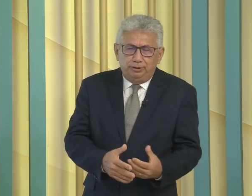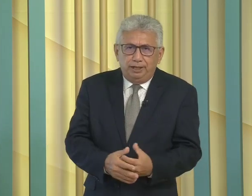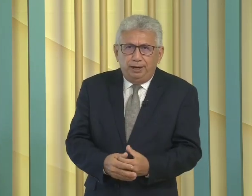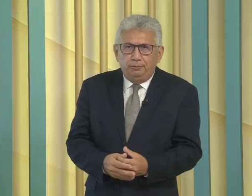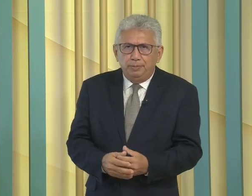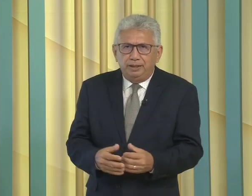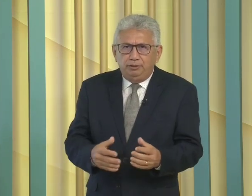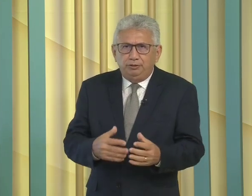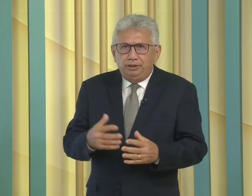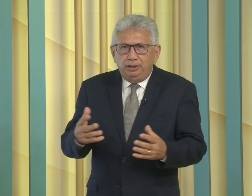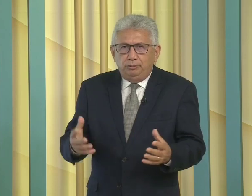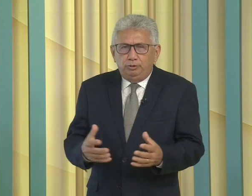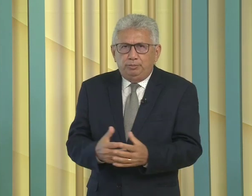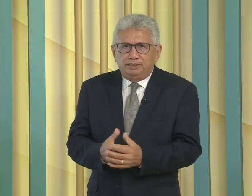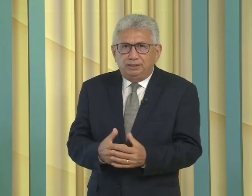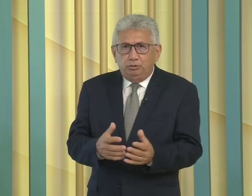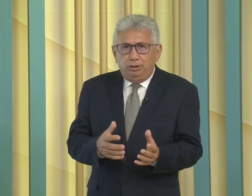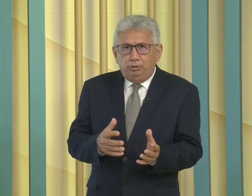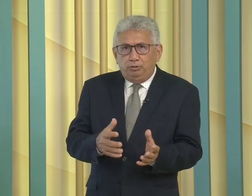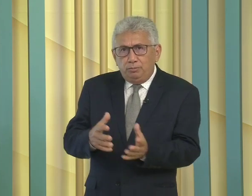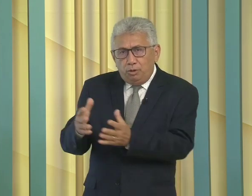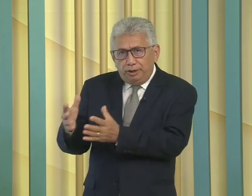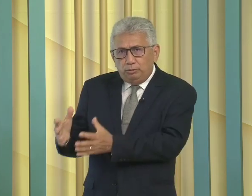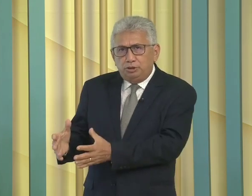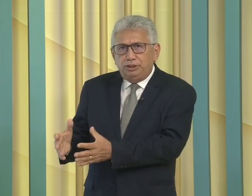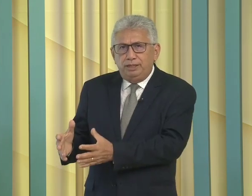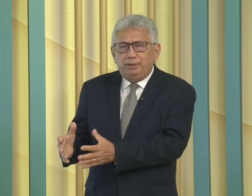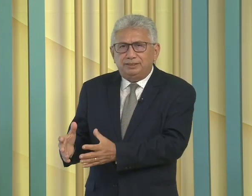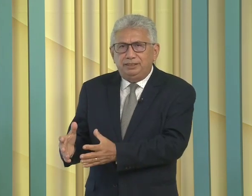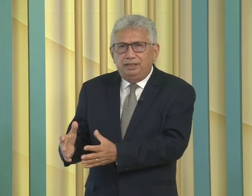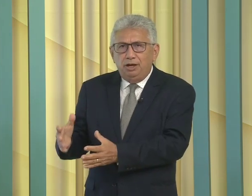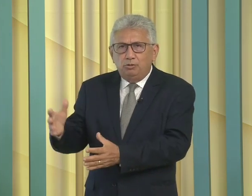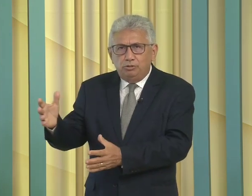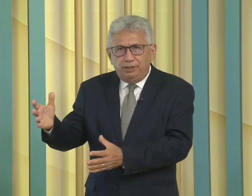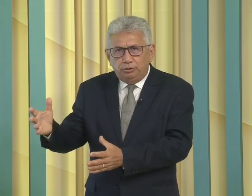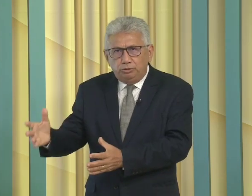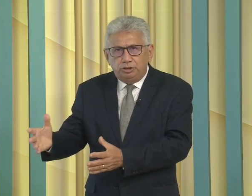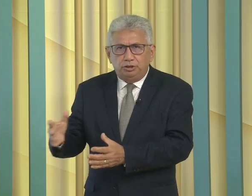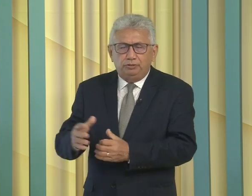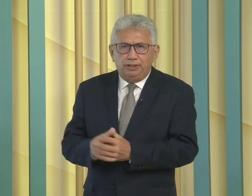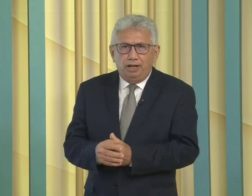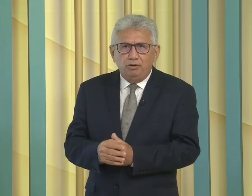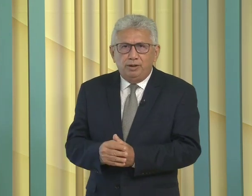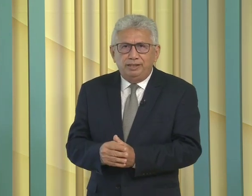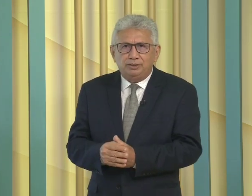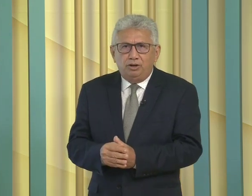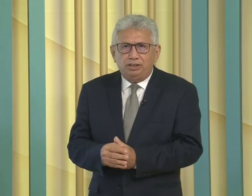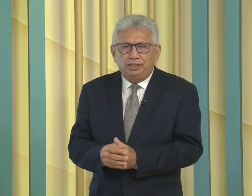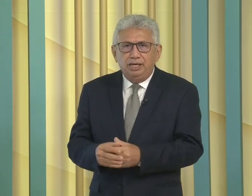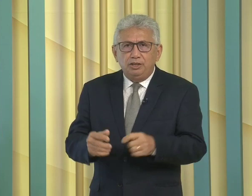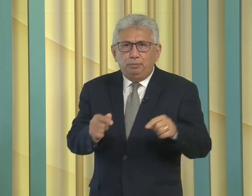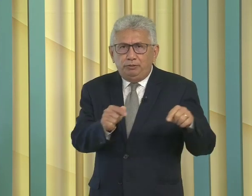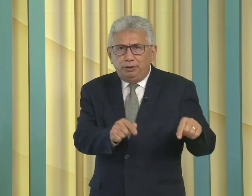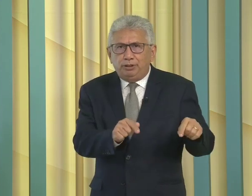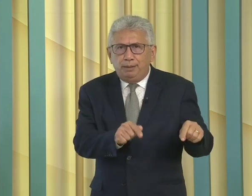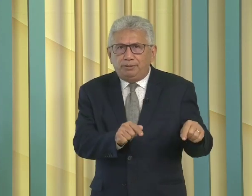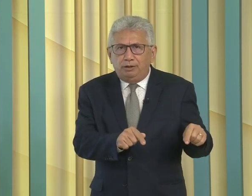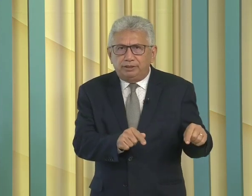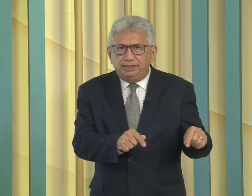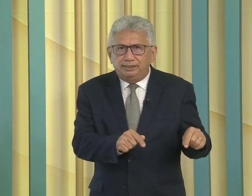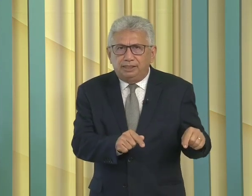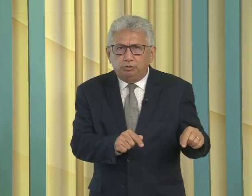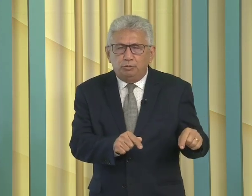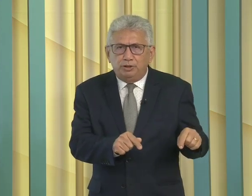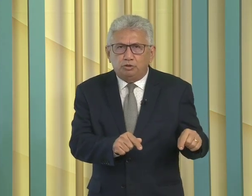deputado federal, enfim, muito presença. E o Napoleão que mora hoje em Brasília. O governador do Distrito Federal, Ibanez Rocha, e o prefeito